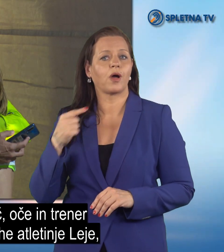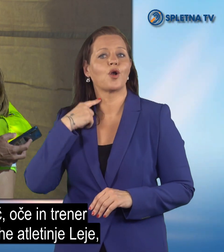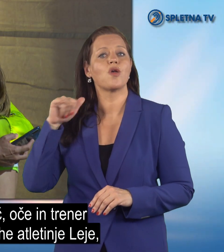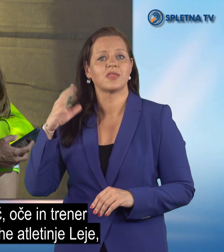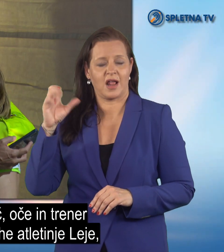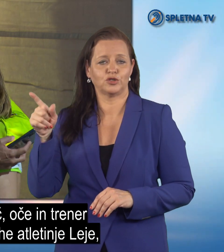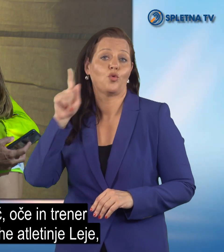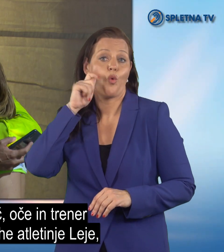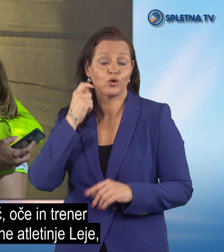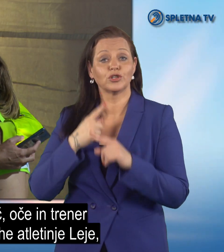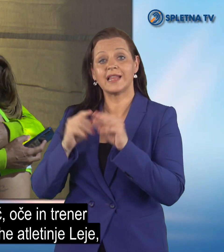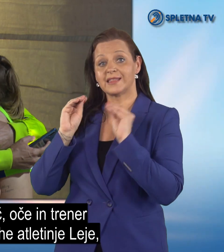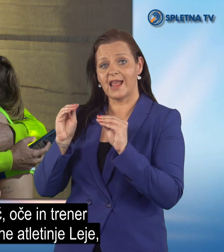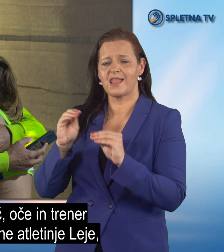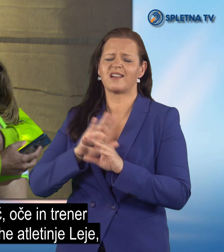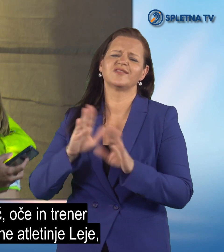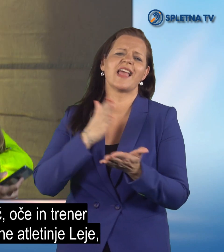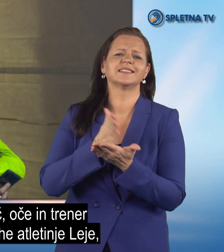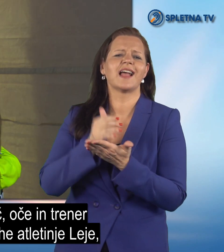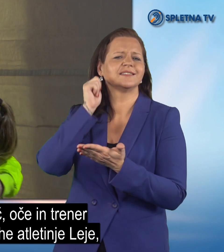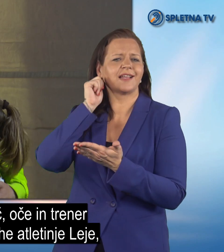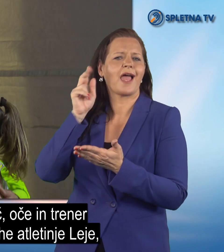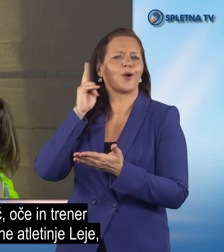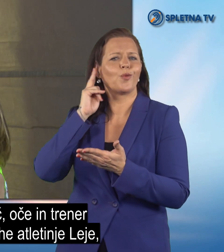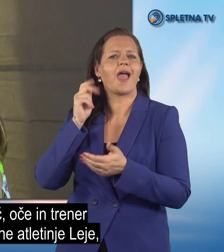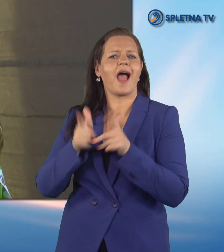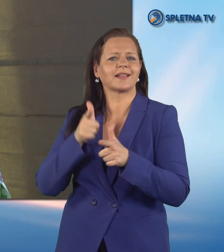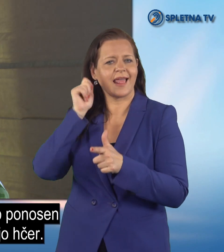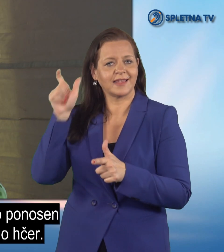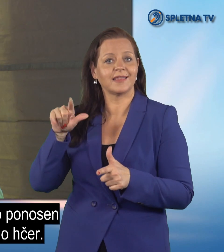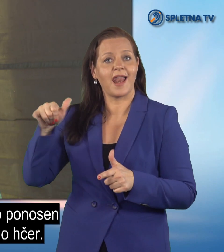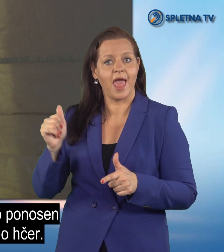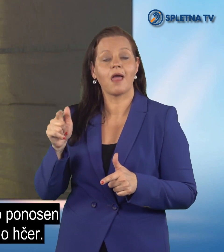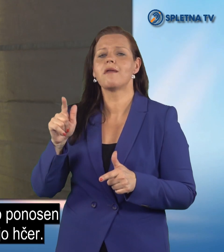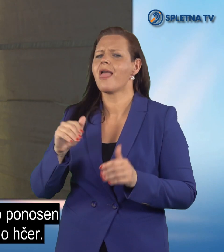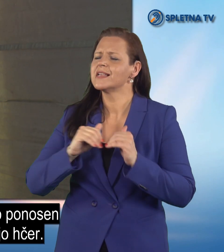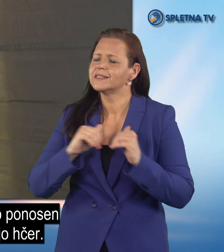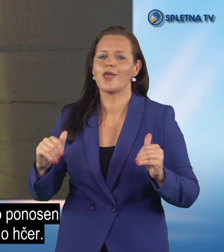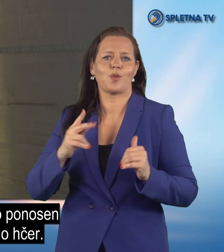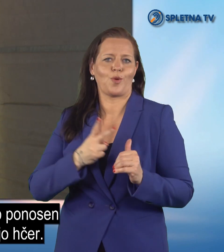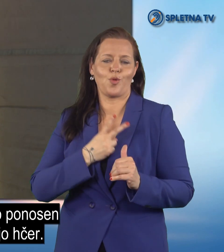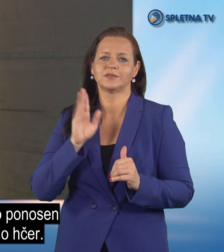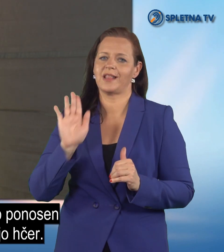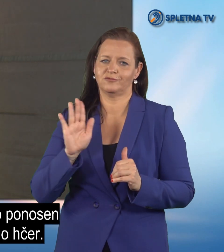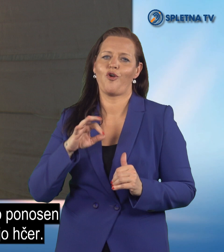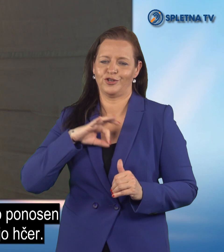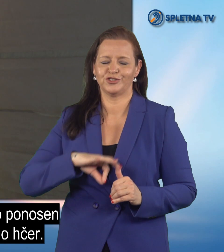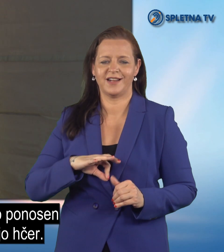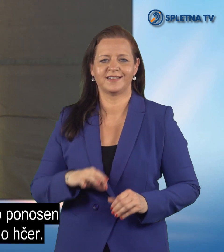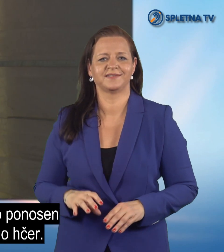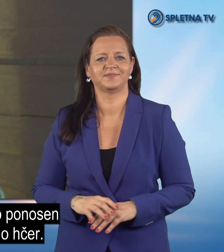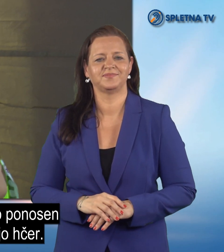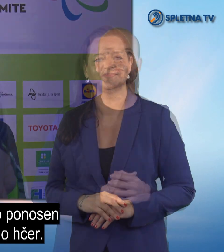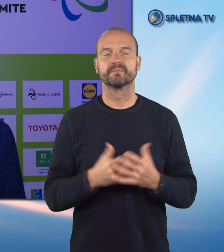Iztok Glojnarič, oče in trener vsestranske gluhe atletinje Leje, je izredno ponosen na svojo hčer.